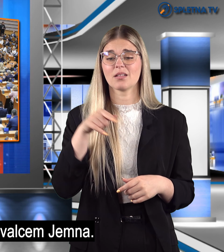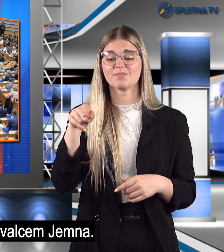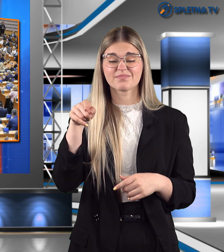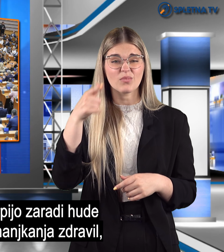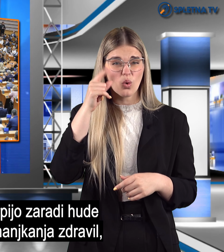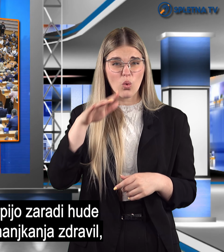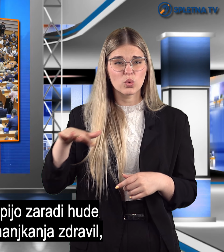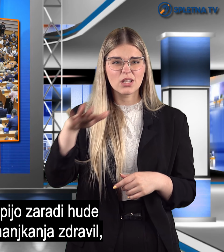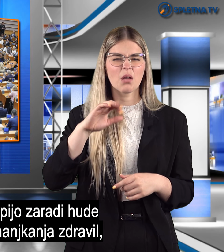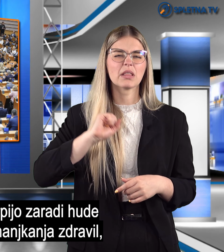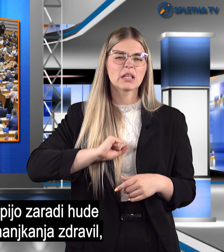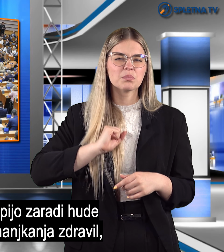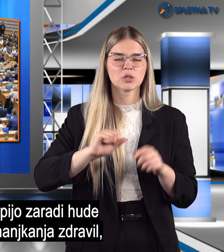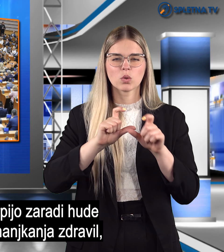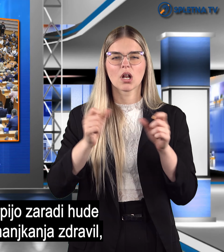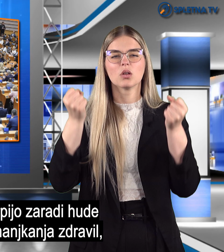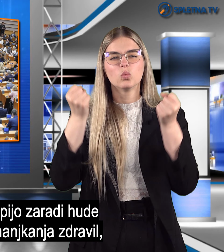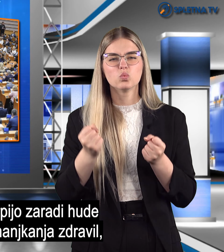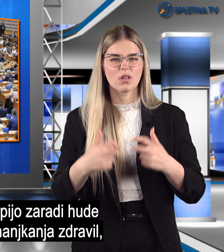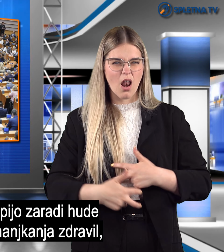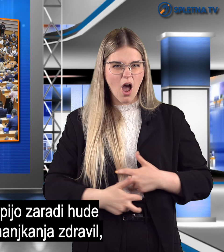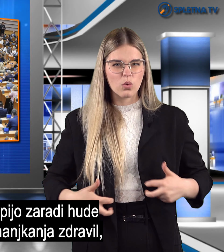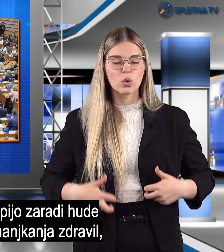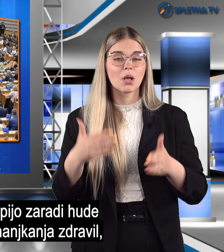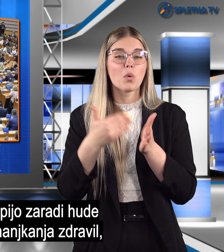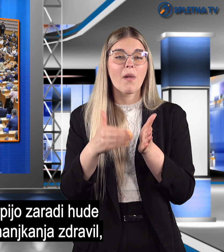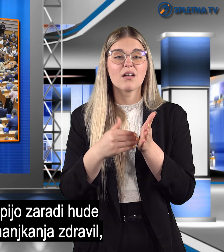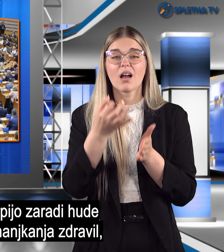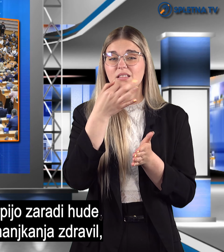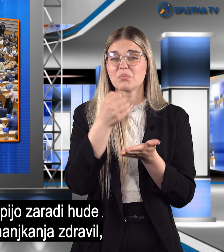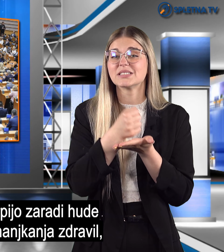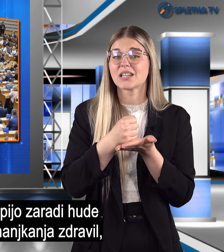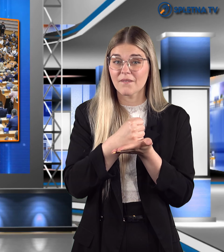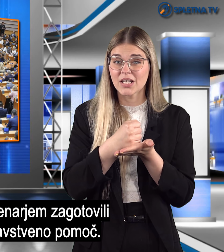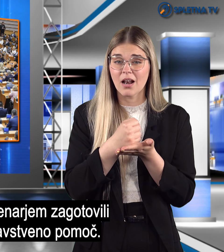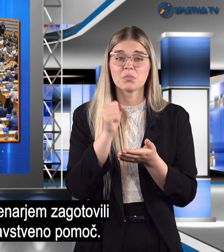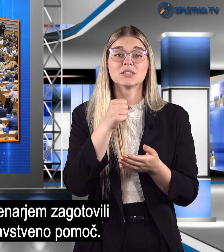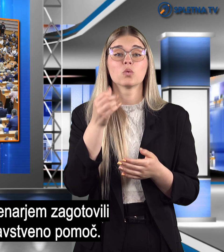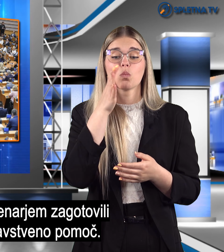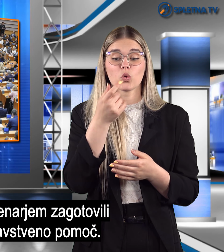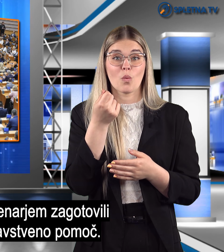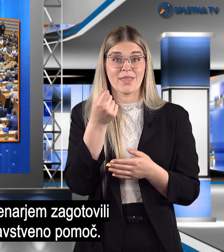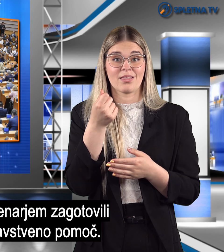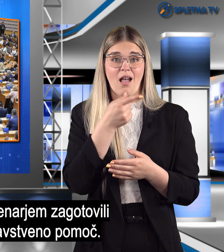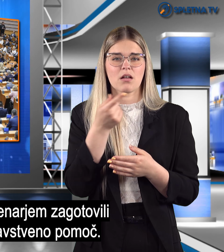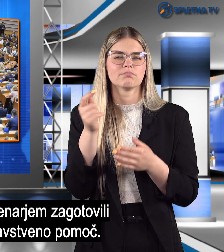Tam ljudje trpijo zaradi hude lakote in pomanjkanja zdravil, zato bodo z denarjem zagotovili hrano